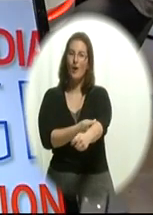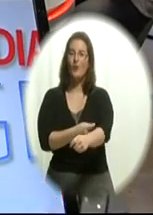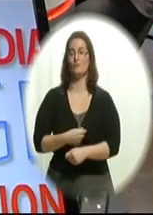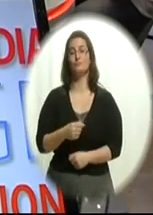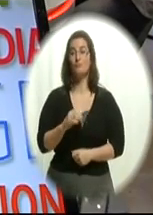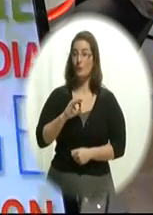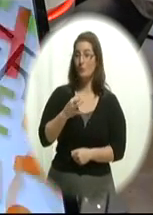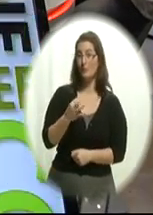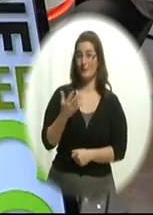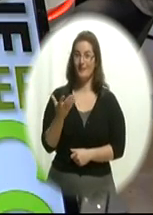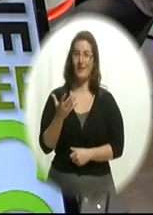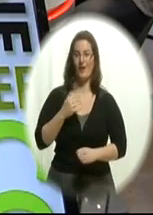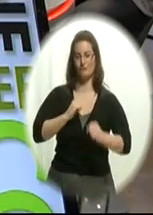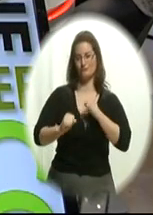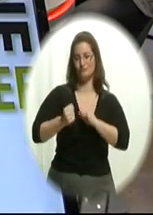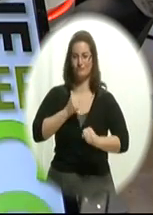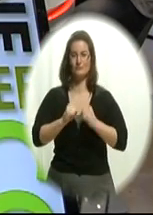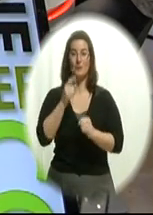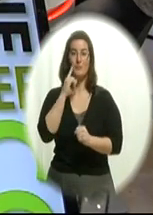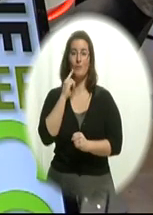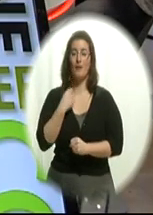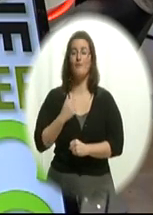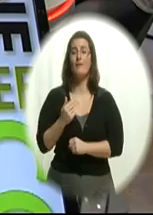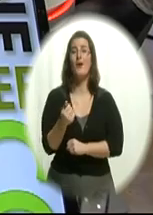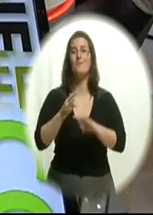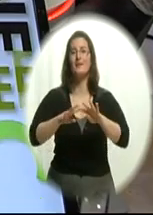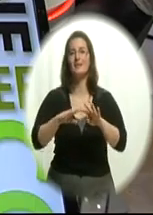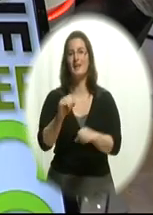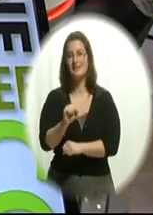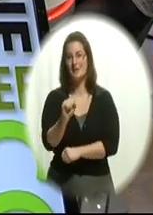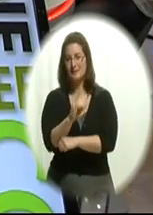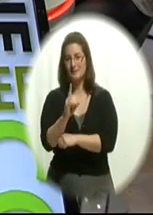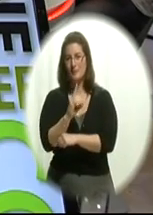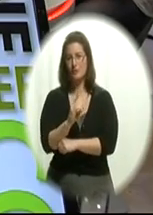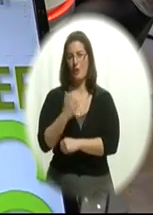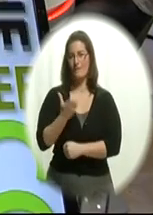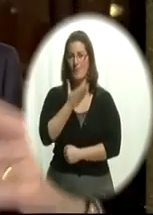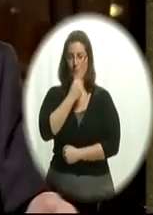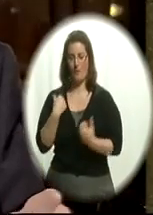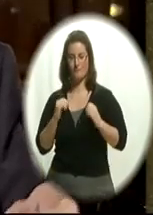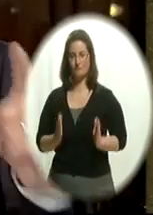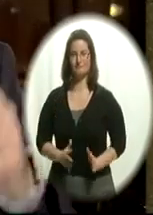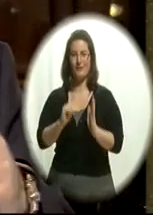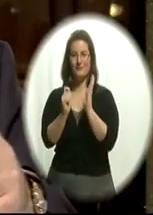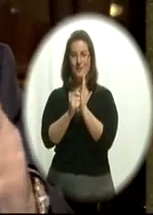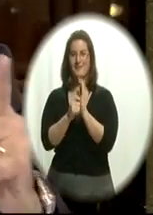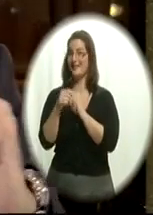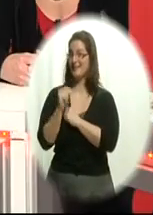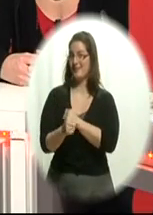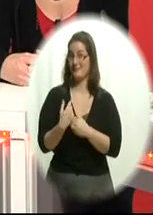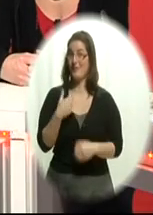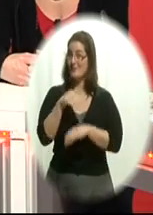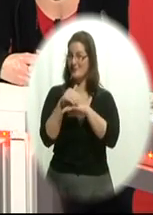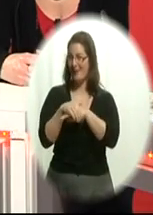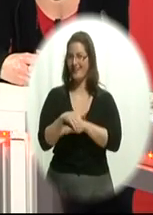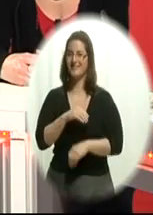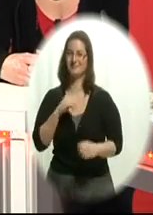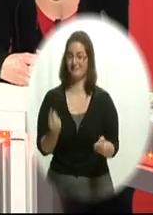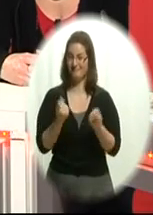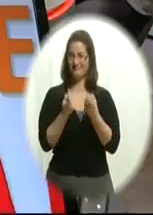corps parce que c'est l'aube du week-end et que le samedi et le dimanche, si on veut être beau et en forme, eh bien, il faut commencer dans la quotidienne dès le vendredi soir.